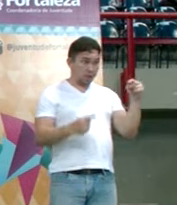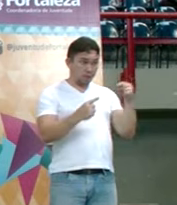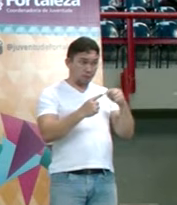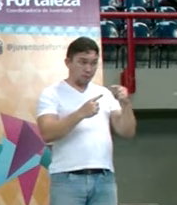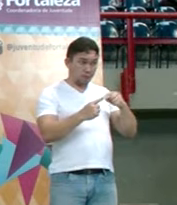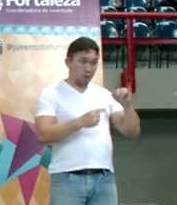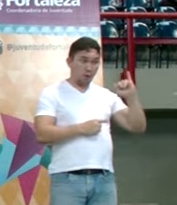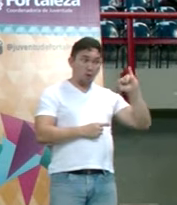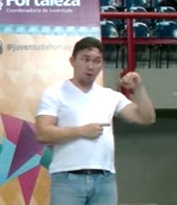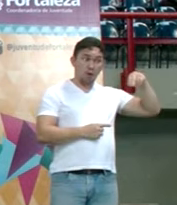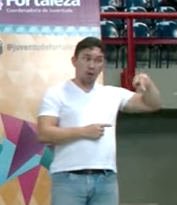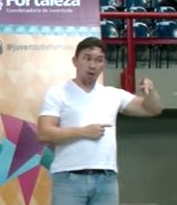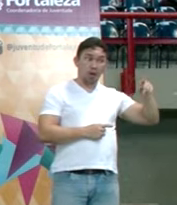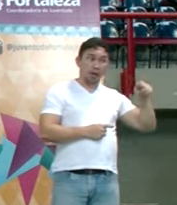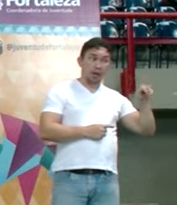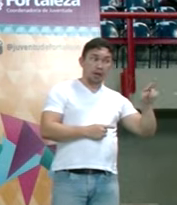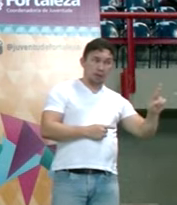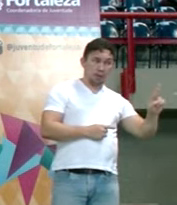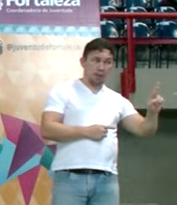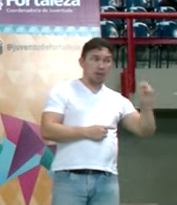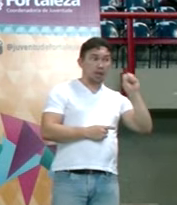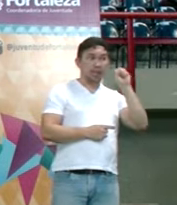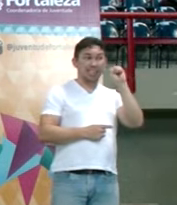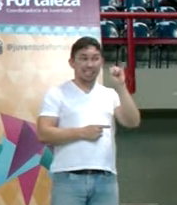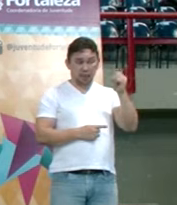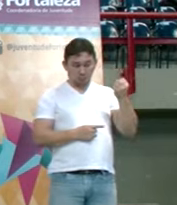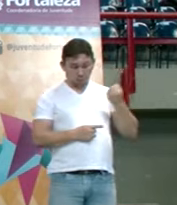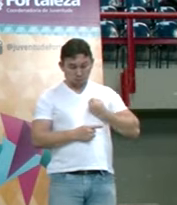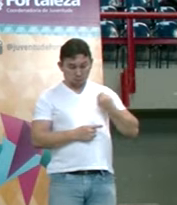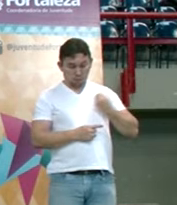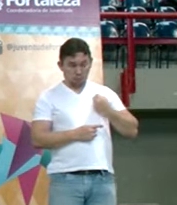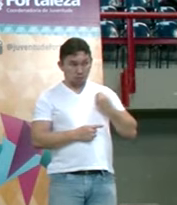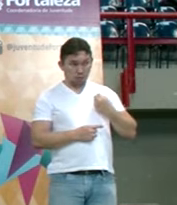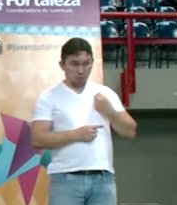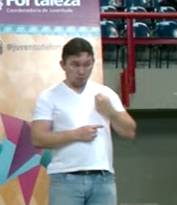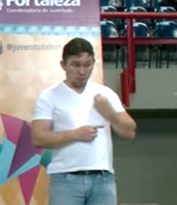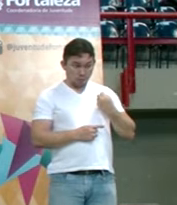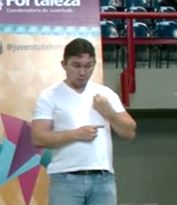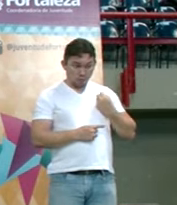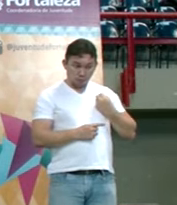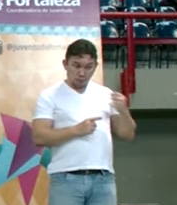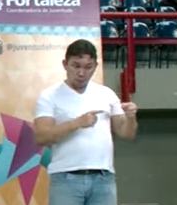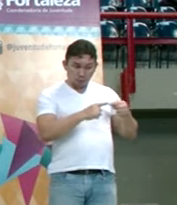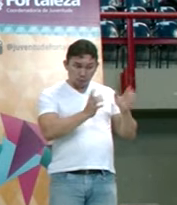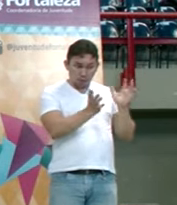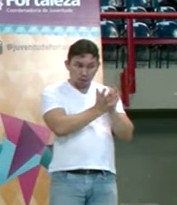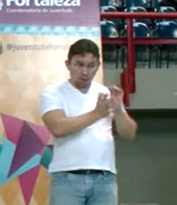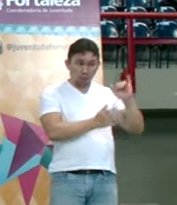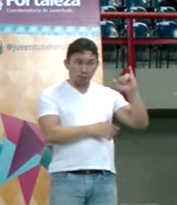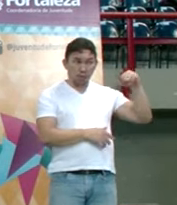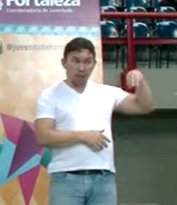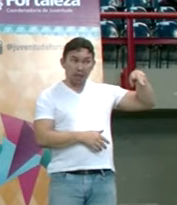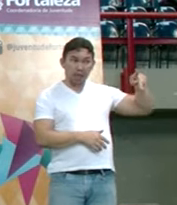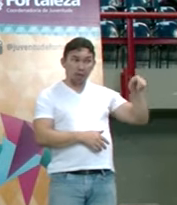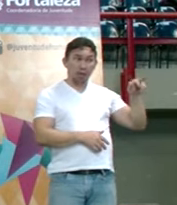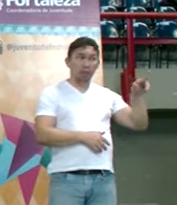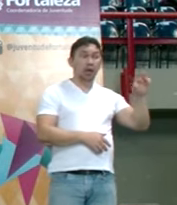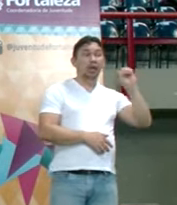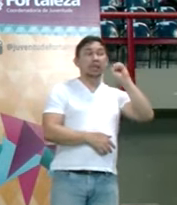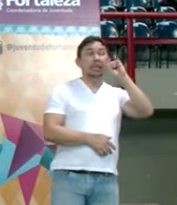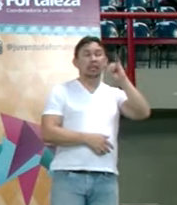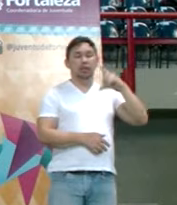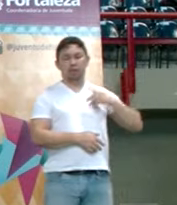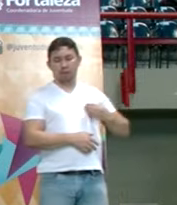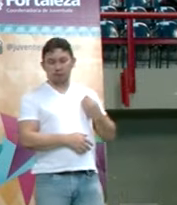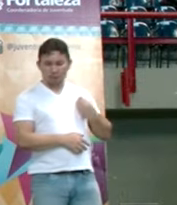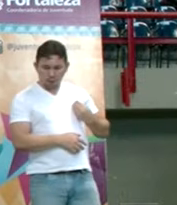tudo procura o elemento que tá no meio se a quantidade de elementos for uma quantidade ímpar e se a quantidade de elementos for